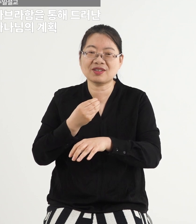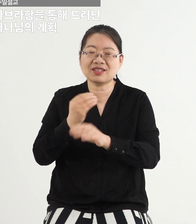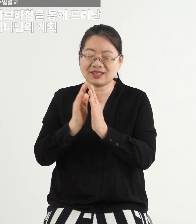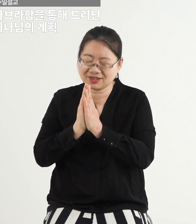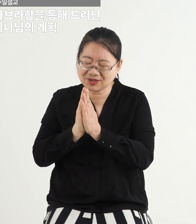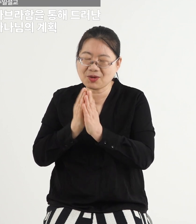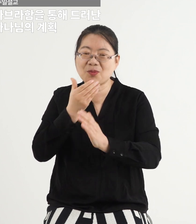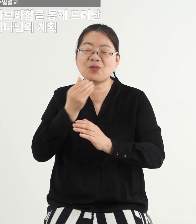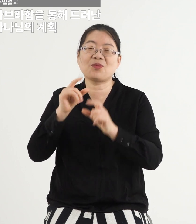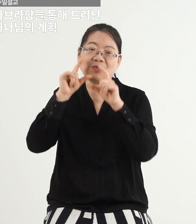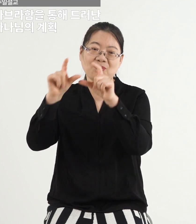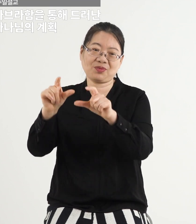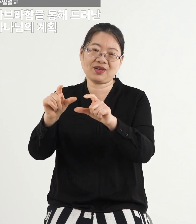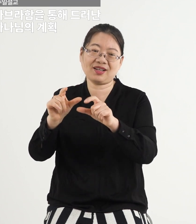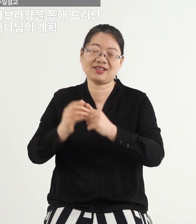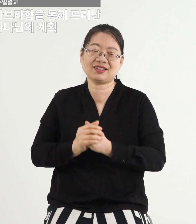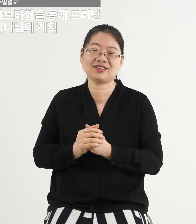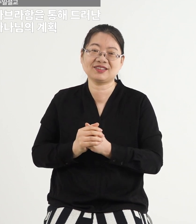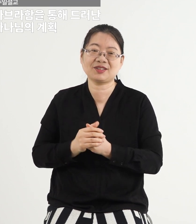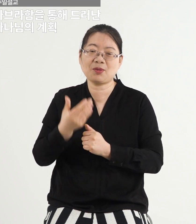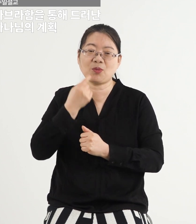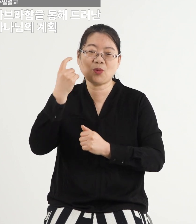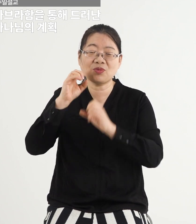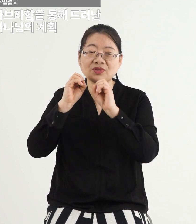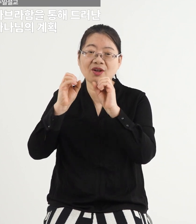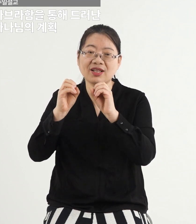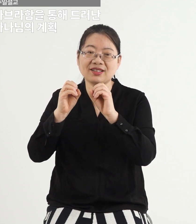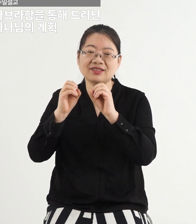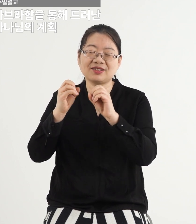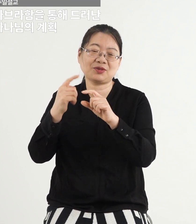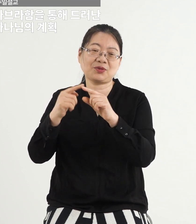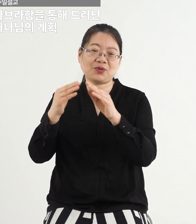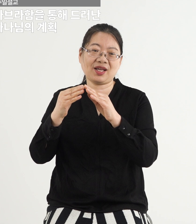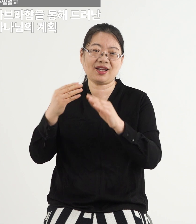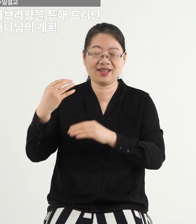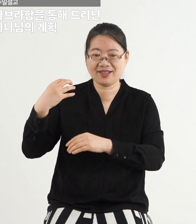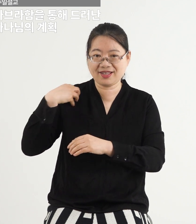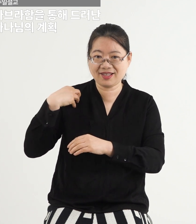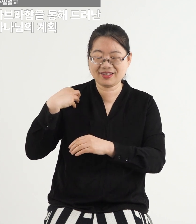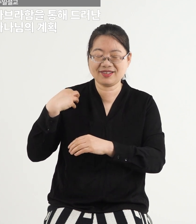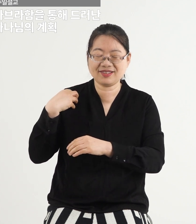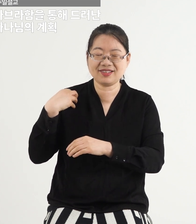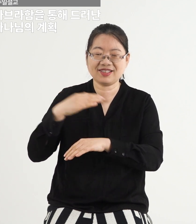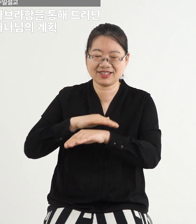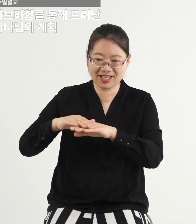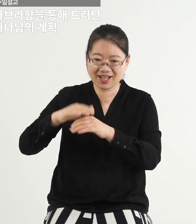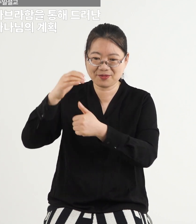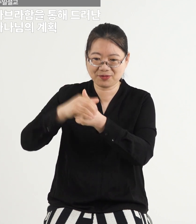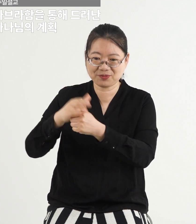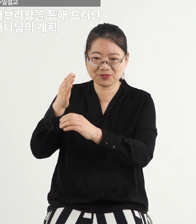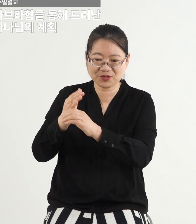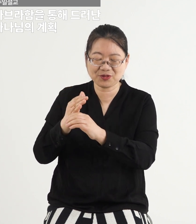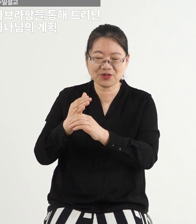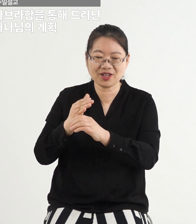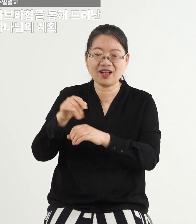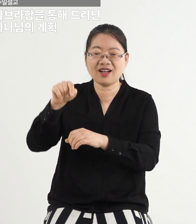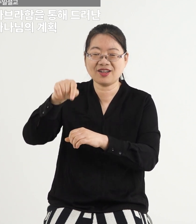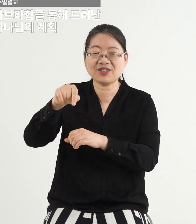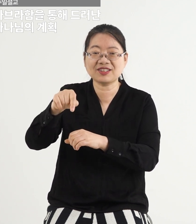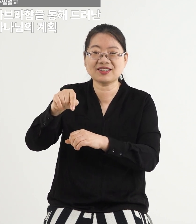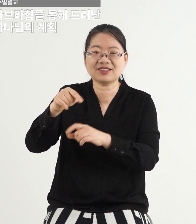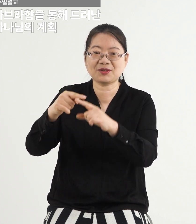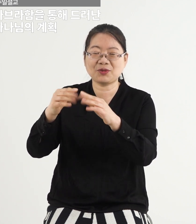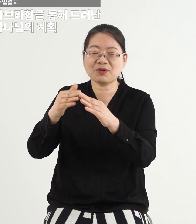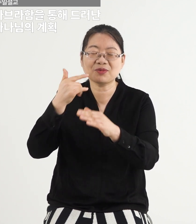선포하는 미셔널 처치로서의 사명을 지금 감당하고 있는 거예요. 얼마나 그 목사님들이 좋을까?